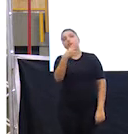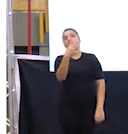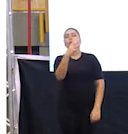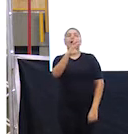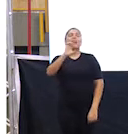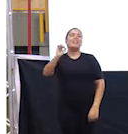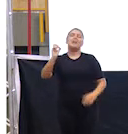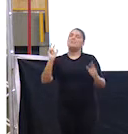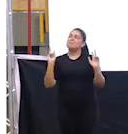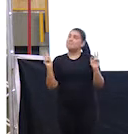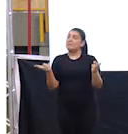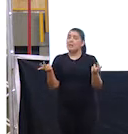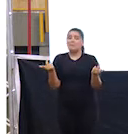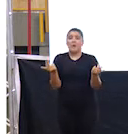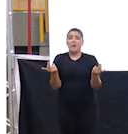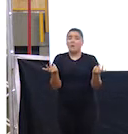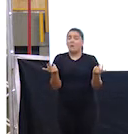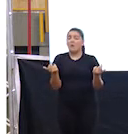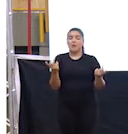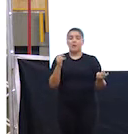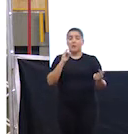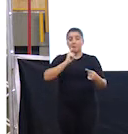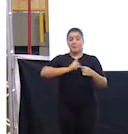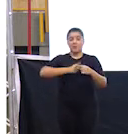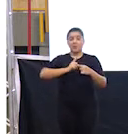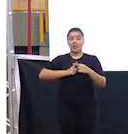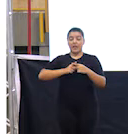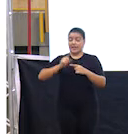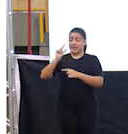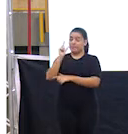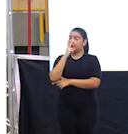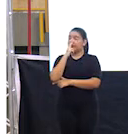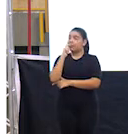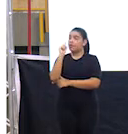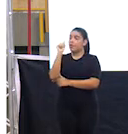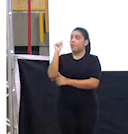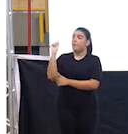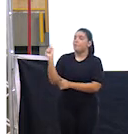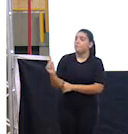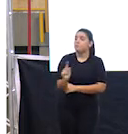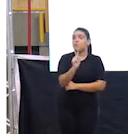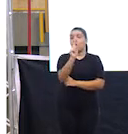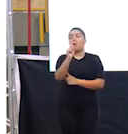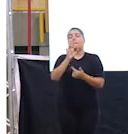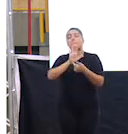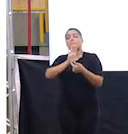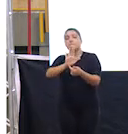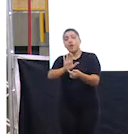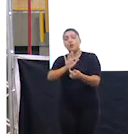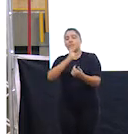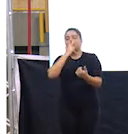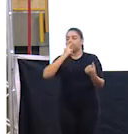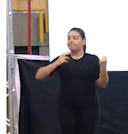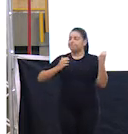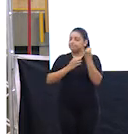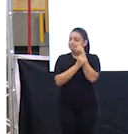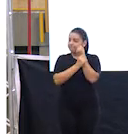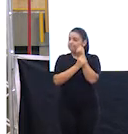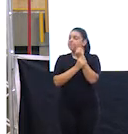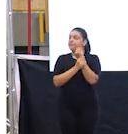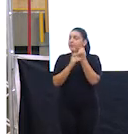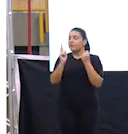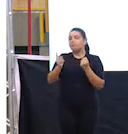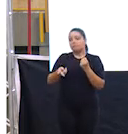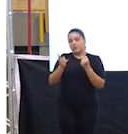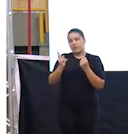mesma coisa, porque à direita da vírgula, o zero, ele só quer demonstrar precisão, mas é a mesma